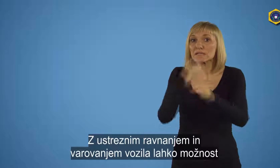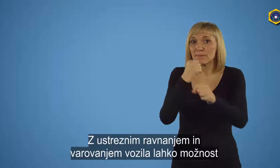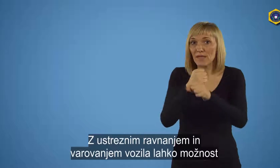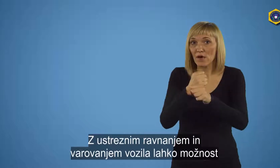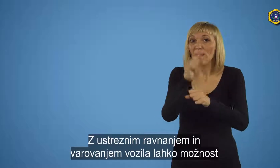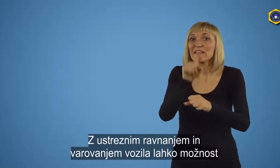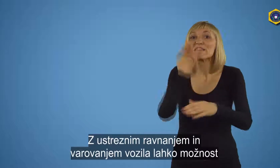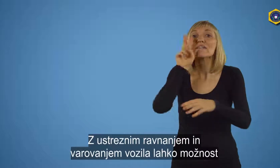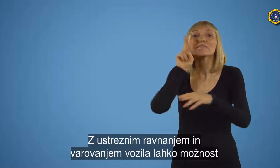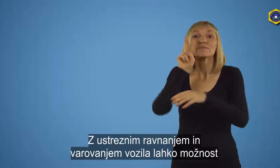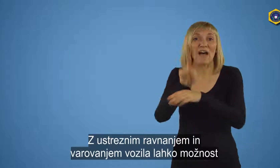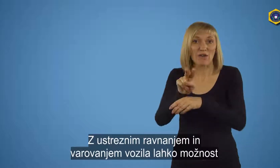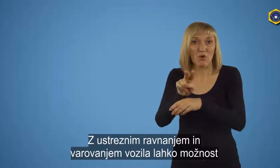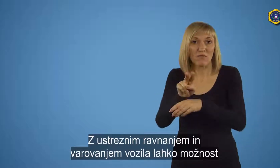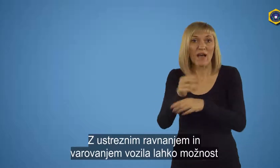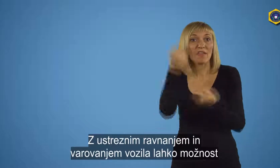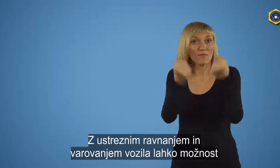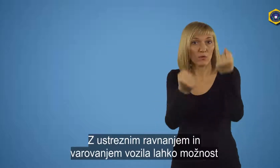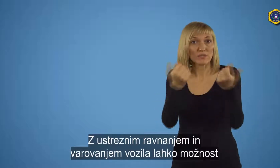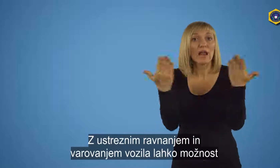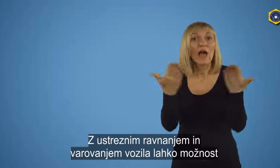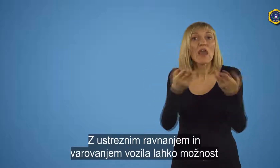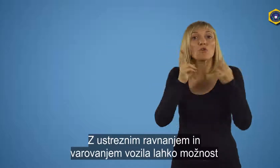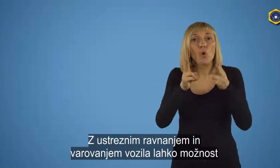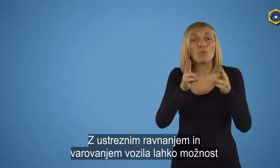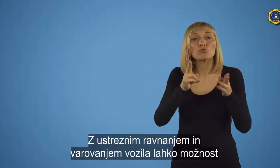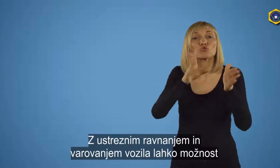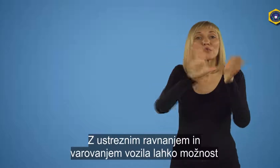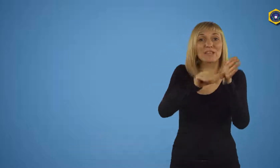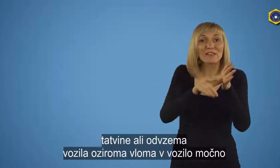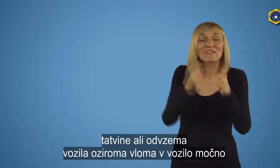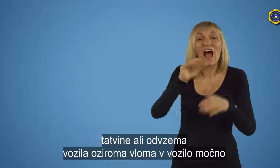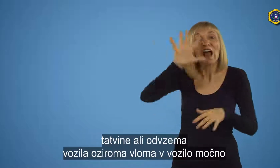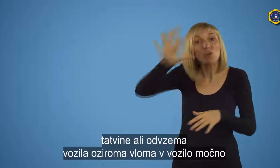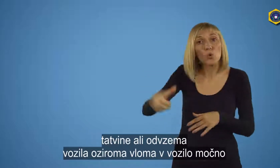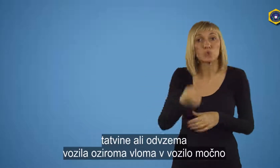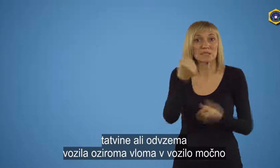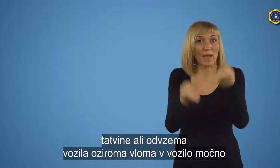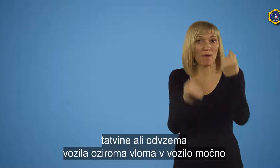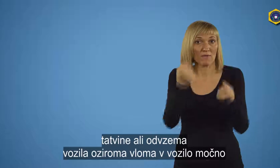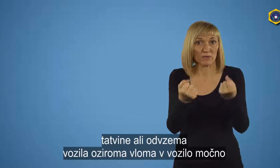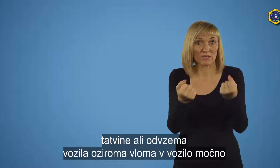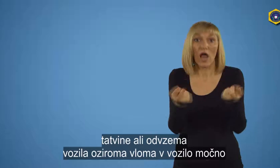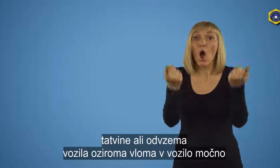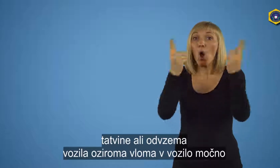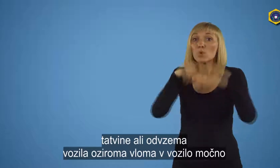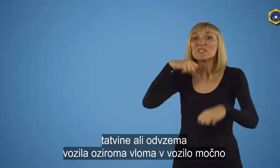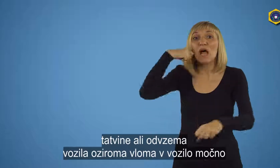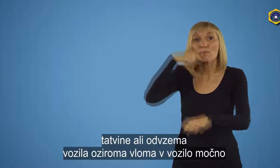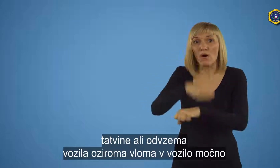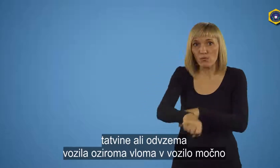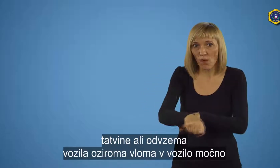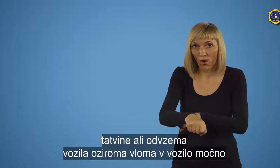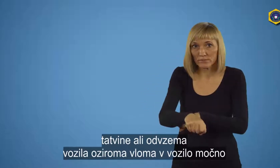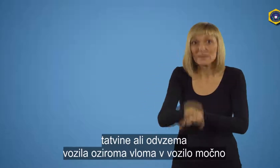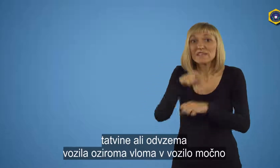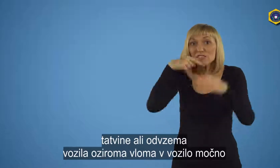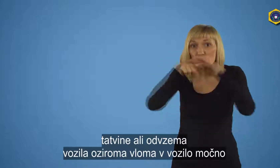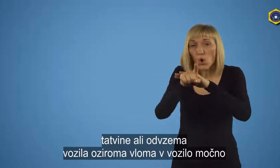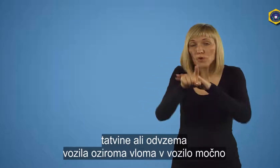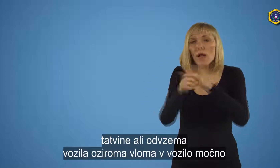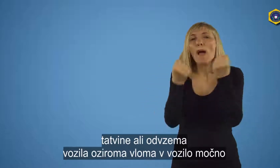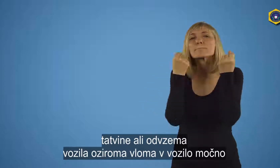Z ustreznim ravnanjem in varovanjem vozila lahko možnost tatvine ali odvzema vozila oziroma vloma v